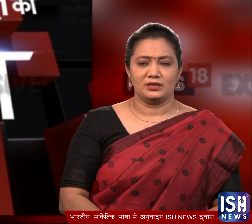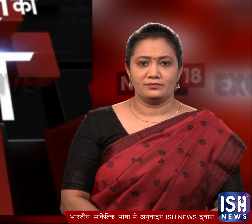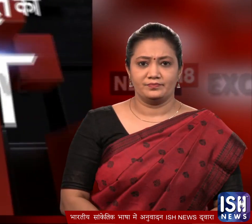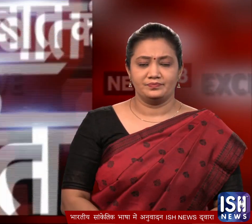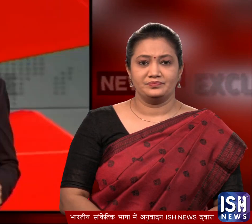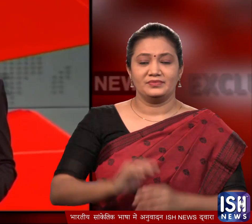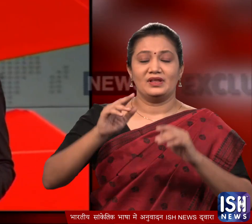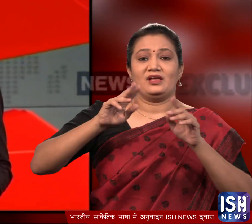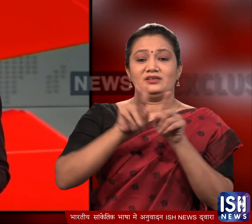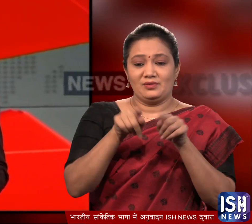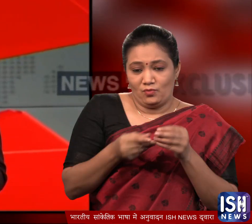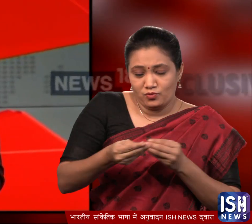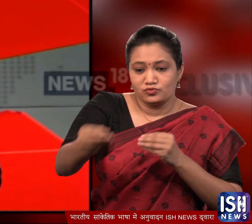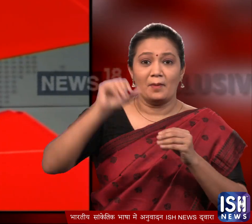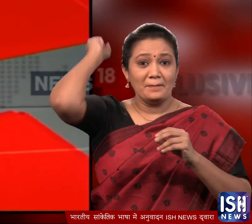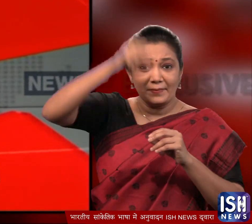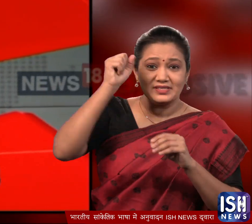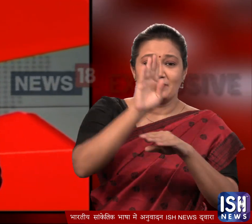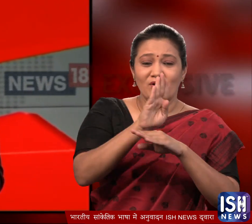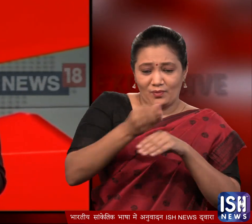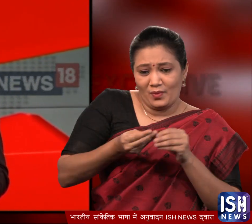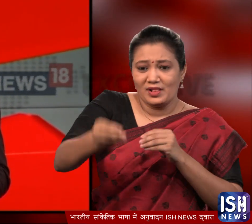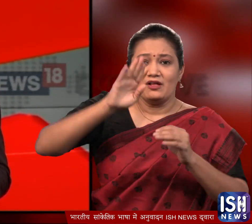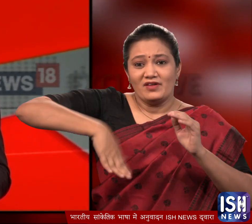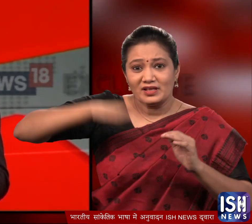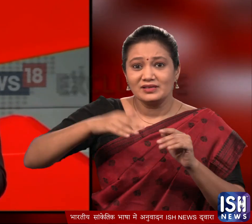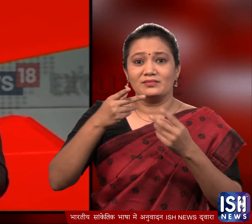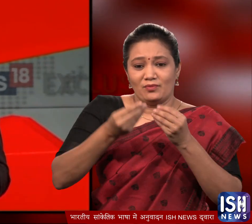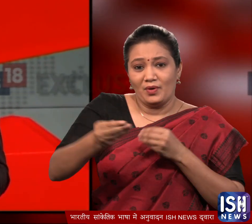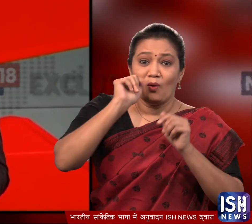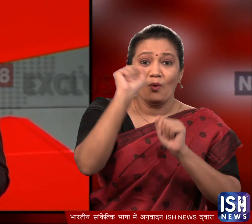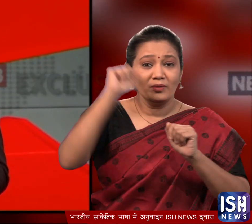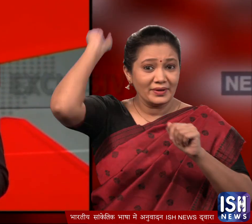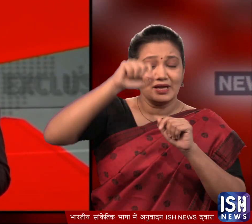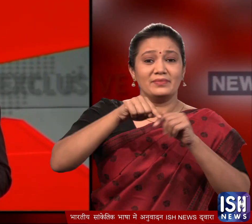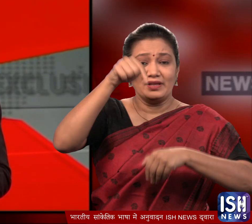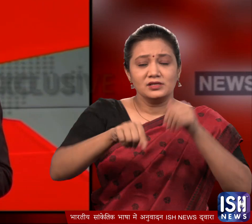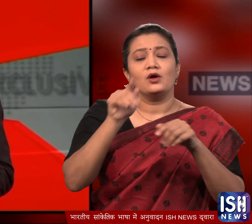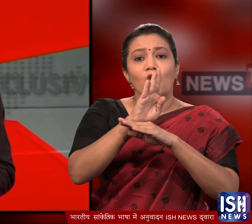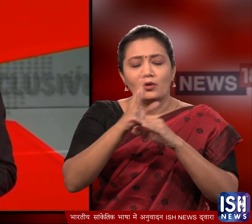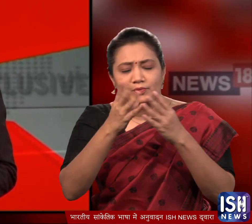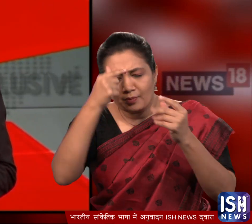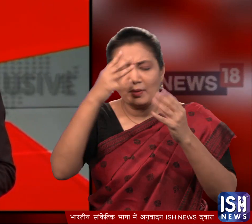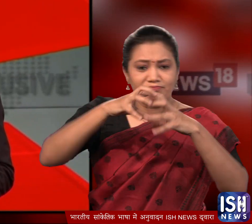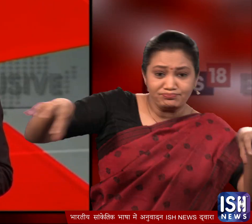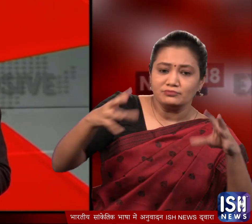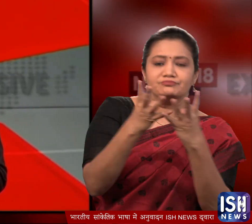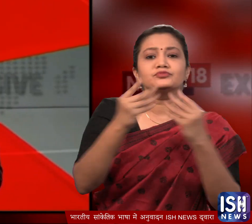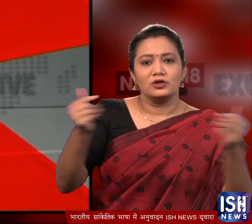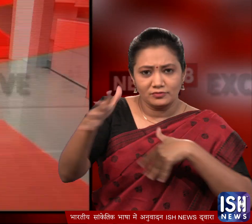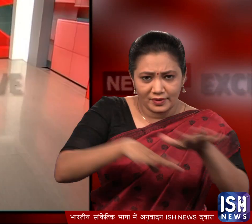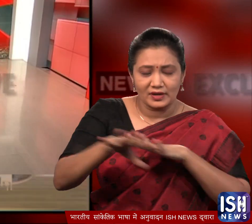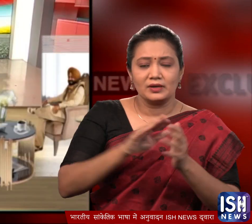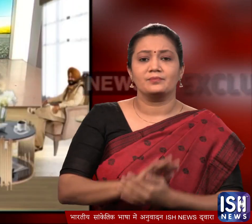थी। खबर है कि विधानसभा चुनाव से पहले पंजाब कांग्रेस में नेताओं के बीच मनमुटाव दूर करने की कवायद तेज हो गई है। न्यूज़ 18 के नीरज कुमार की रिपोर्ट है